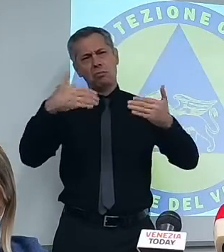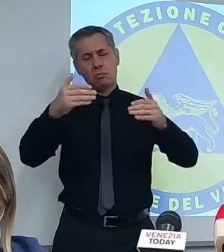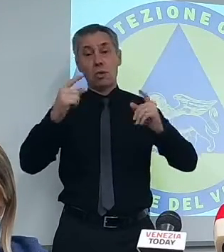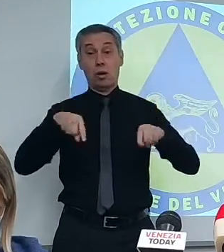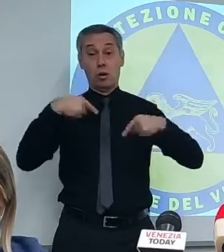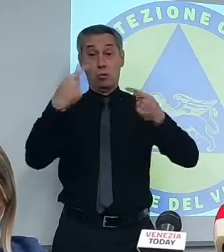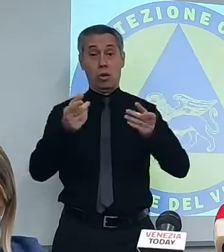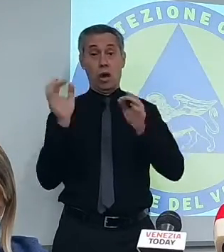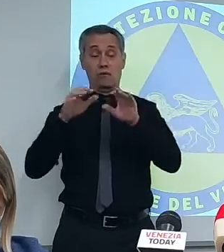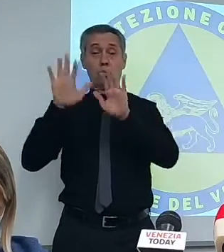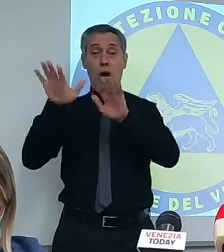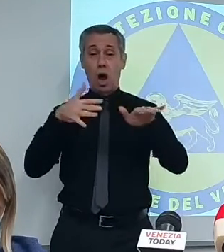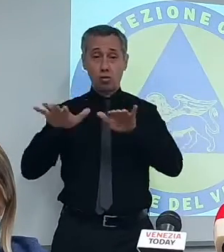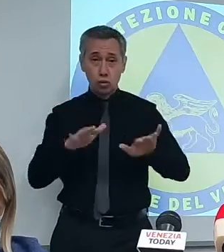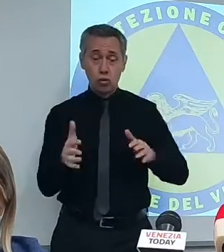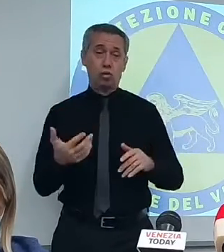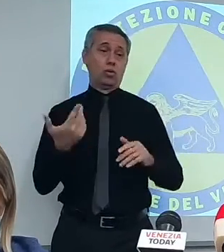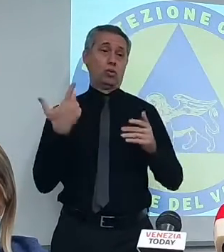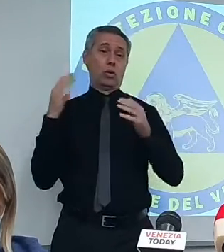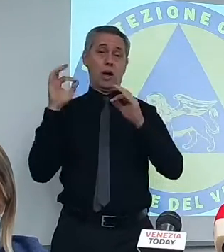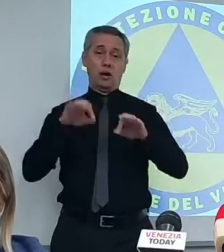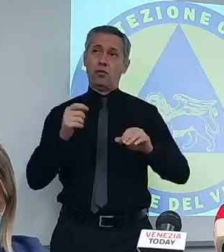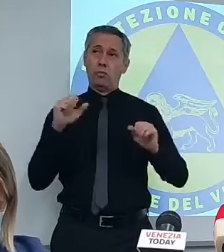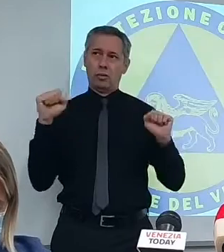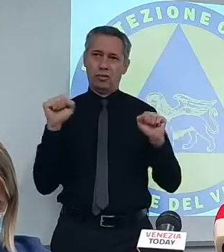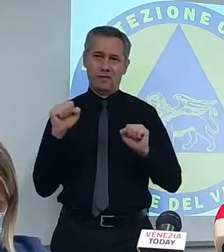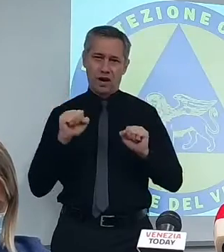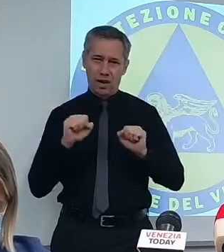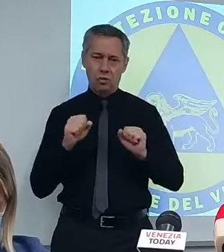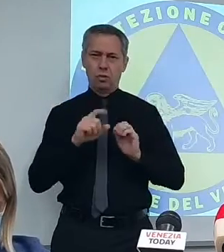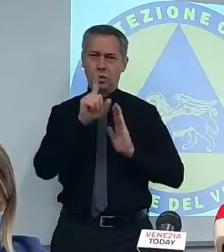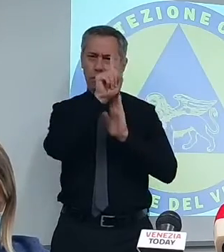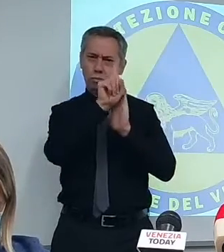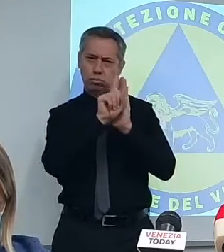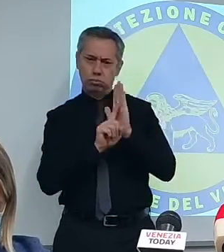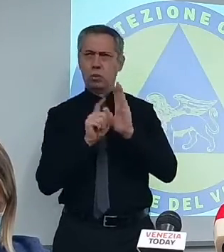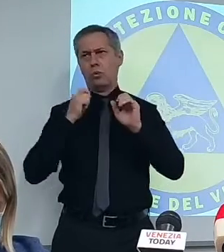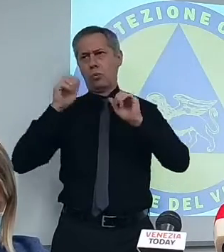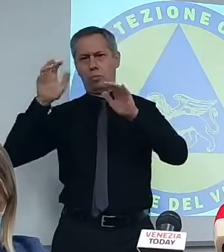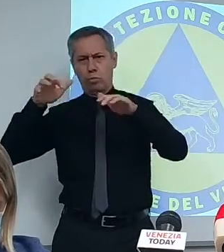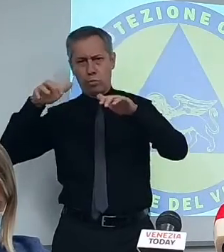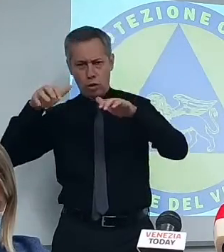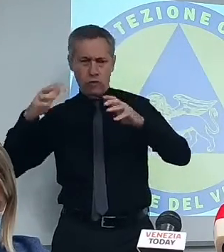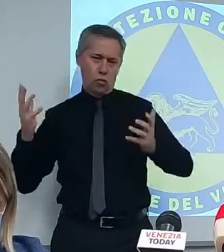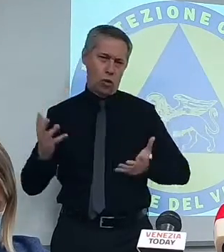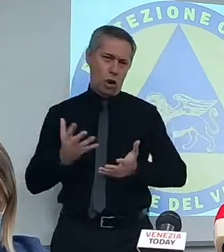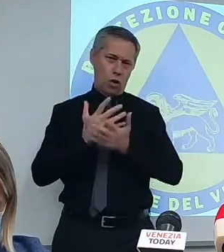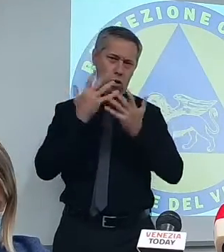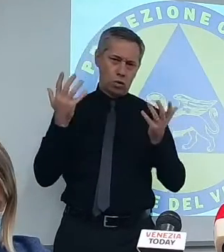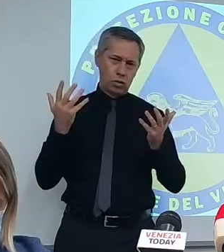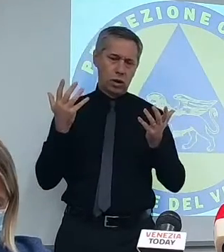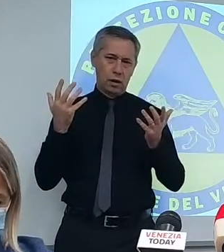dell'autunno delle giornate meno calde del qualche piove da qualche come sembra